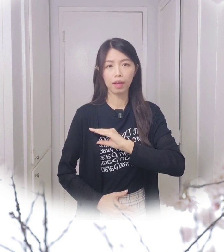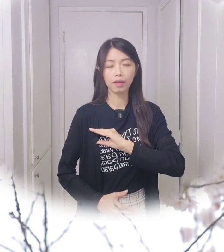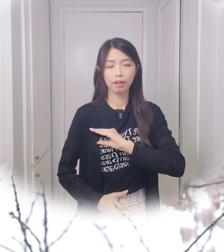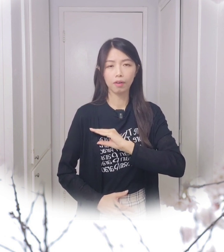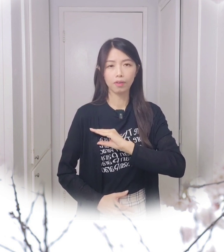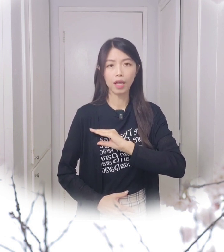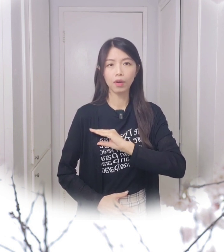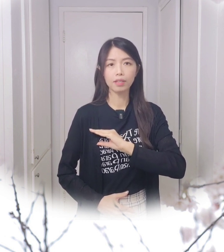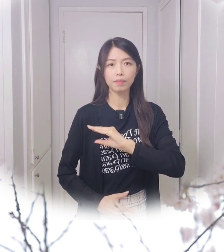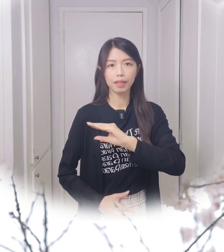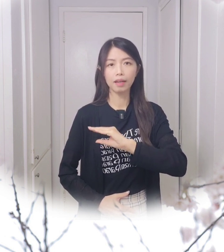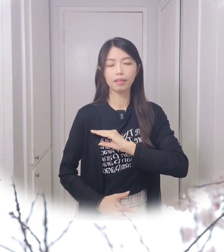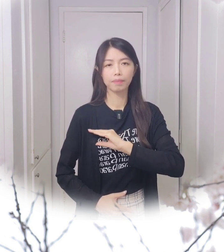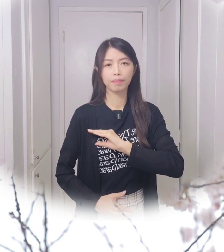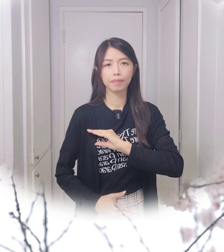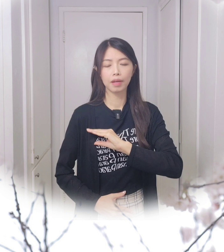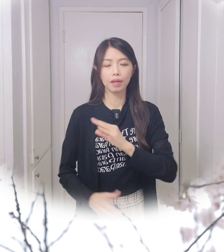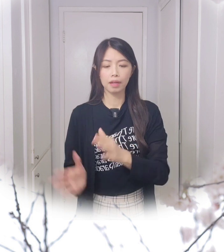이렇게 사용하겠습니다.